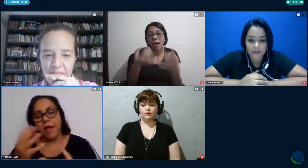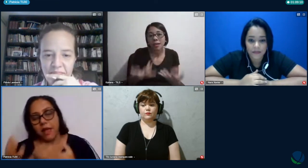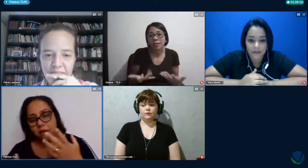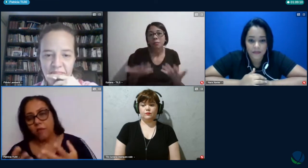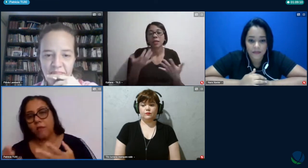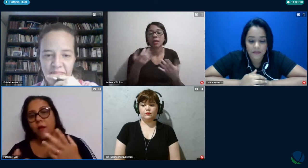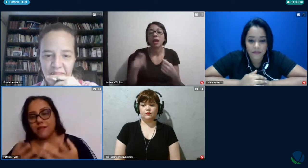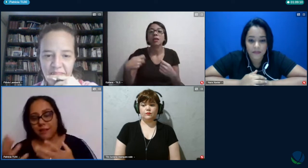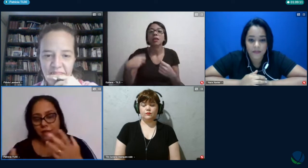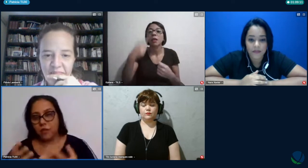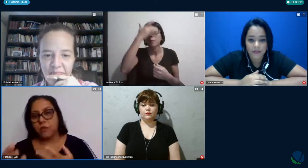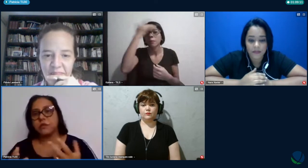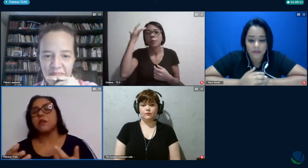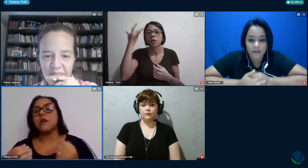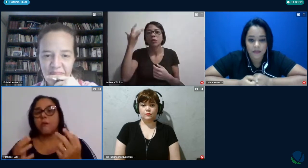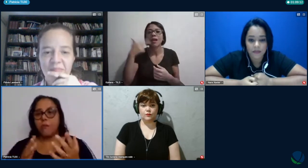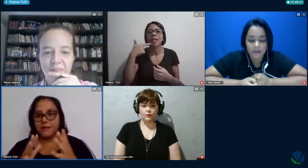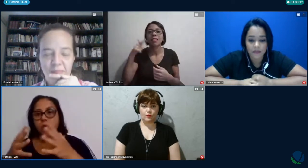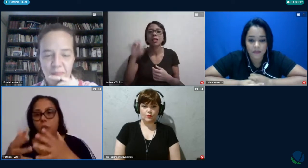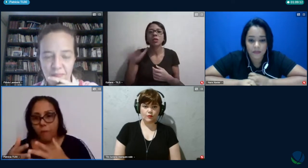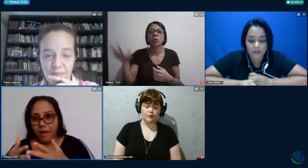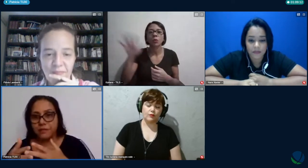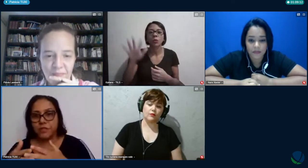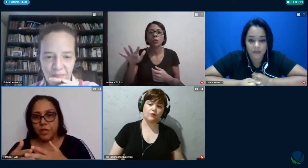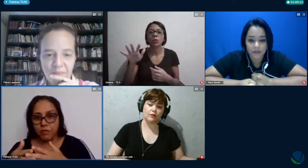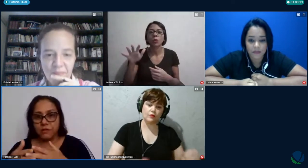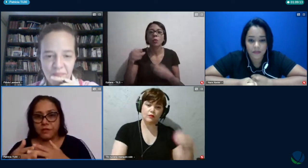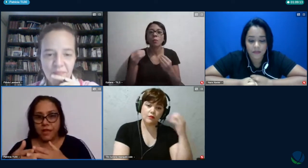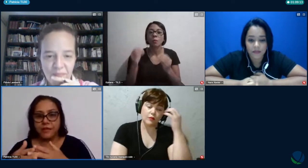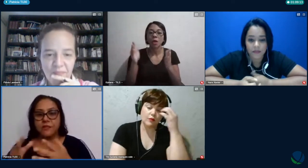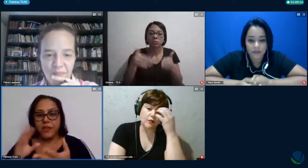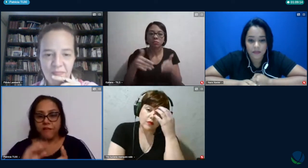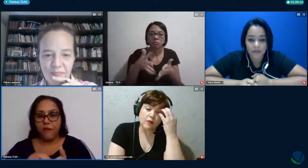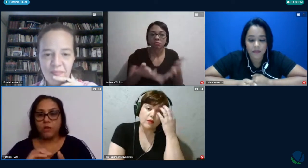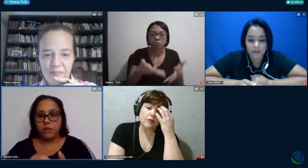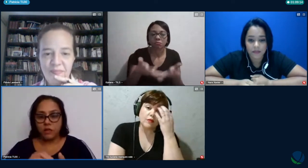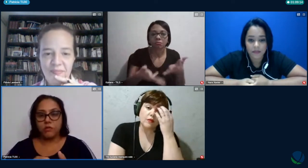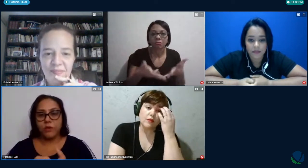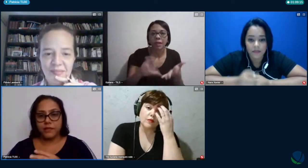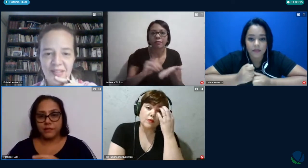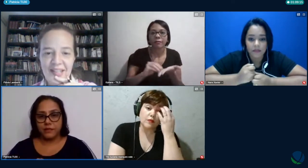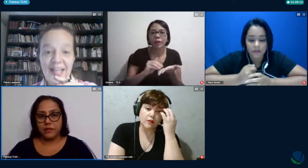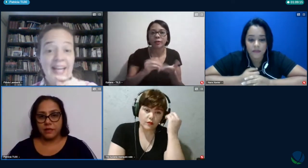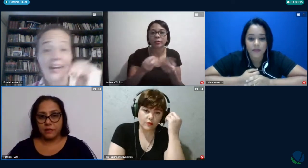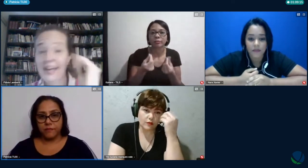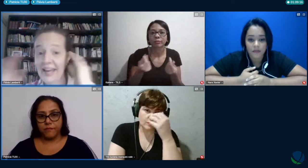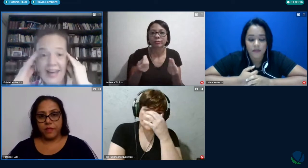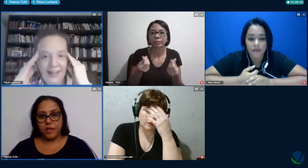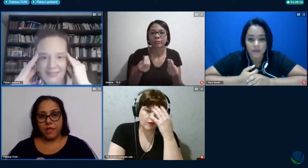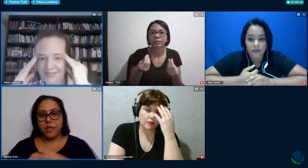quem trabalha com as línguas, mas com a parte de língua de sinais, fica faltando